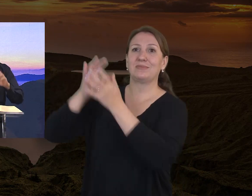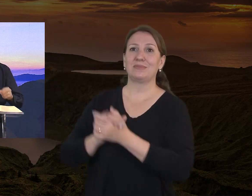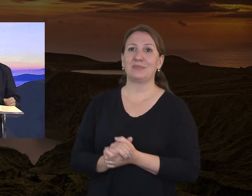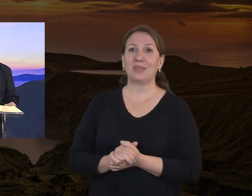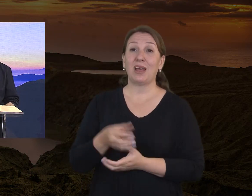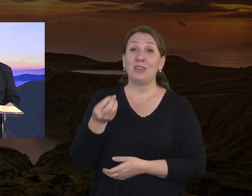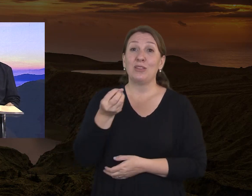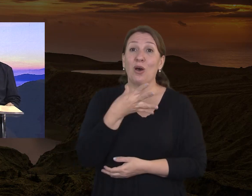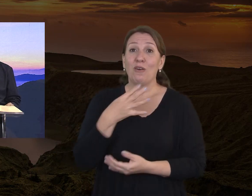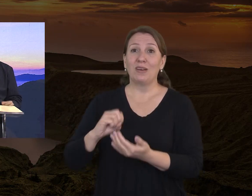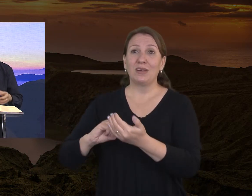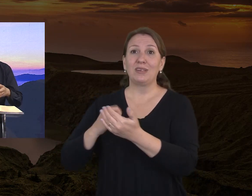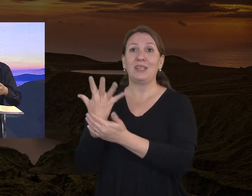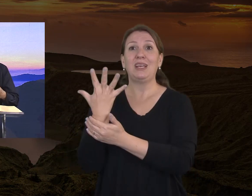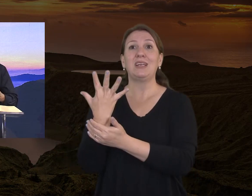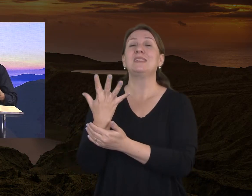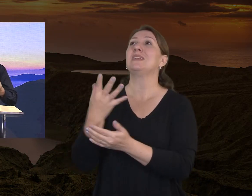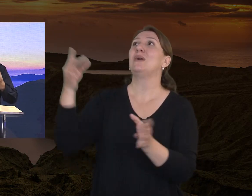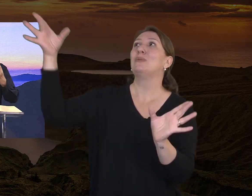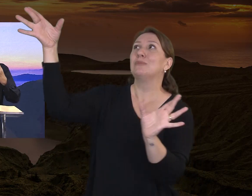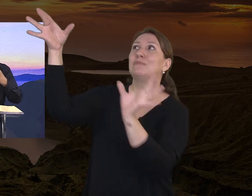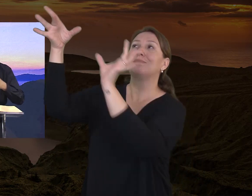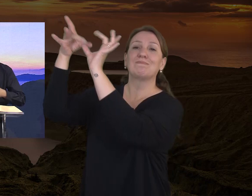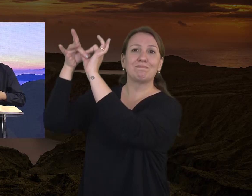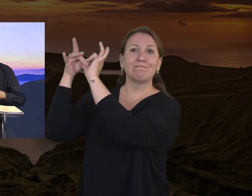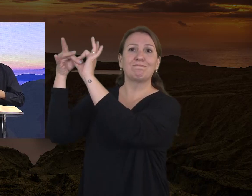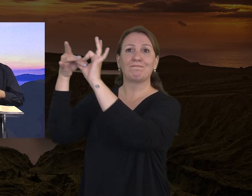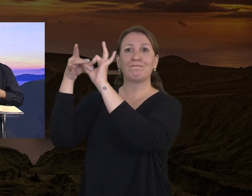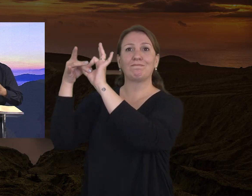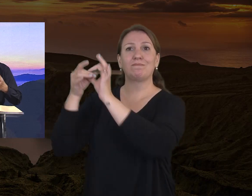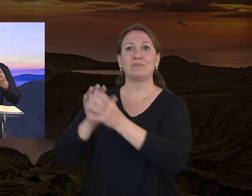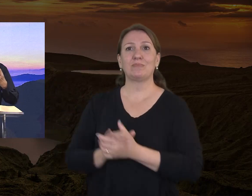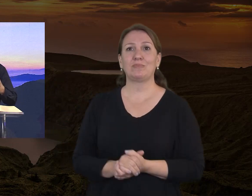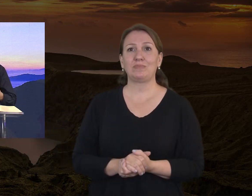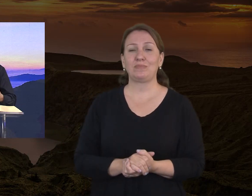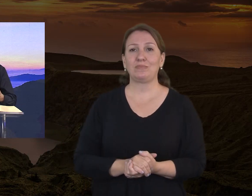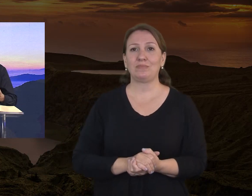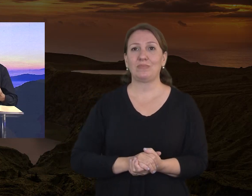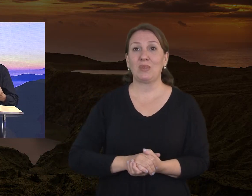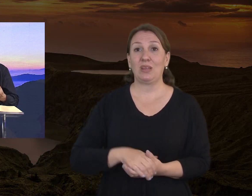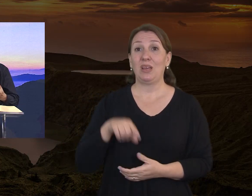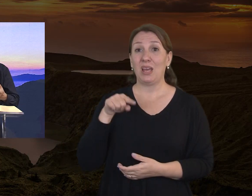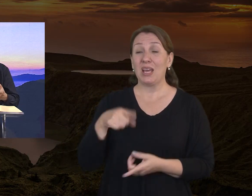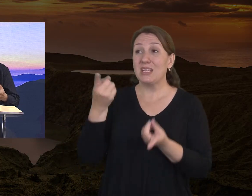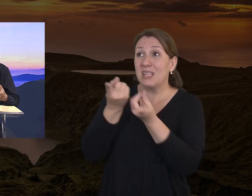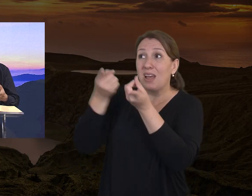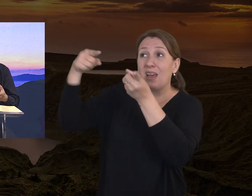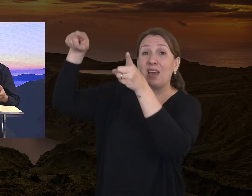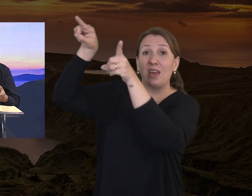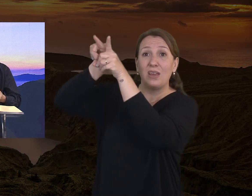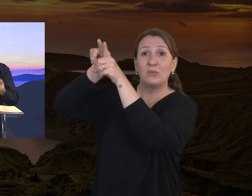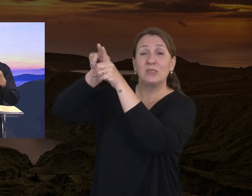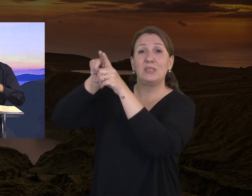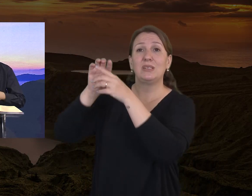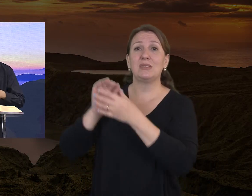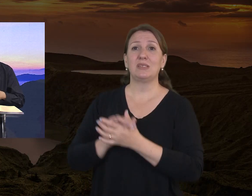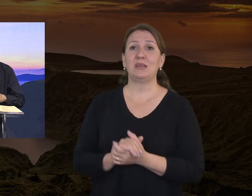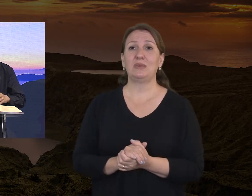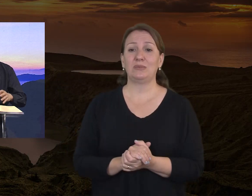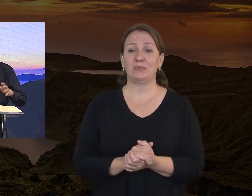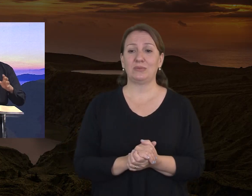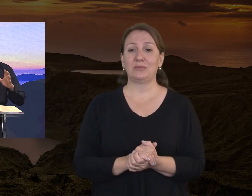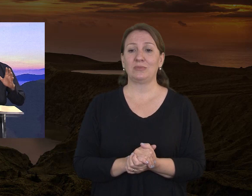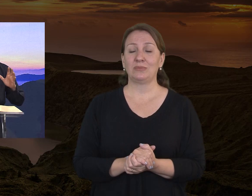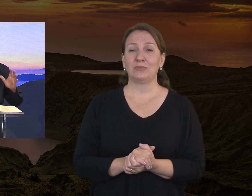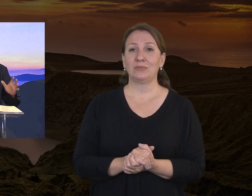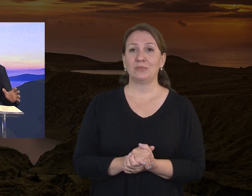com Deus. E essa reconciliação não é somente no primeiro momento,